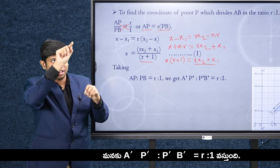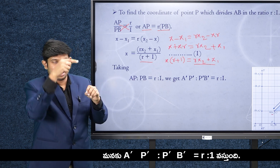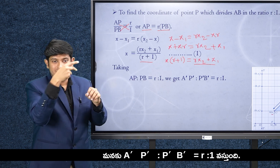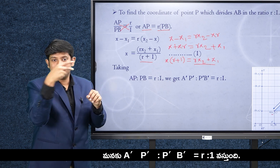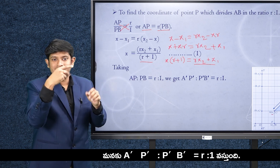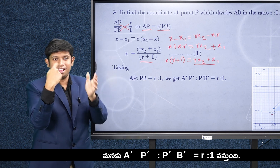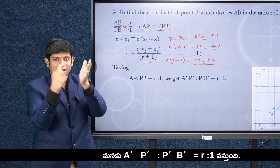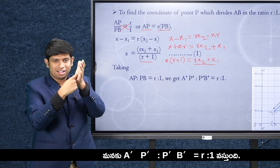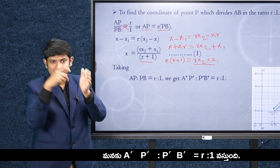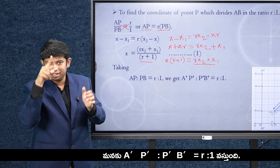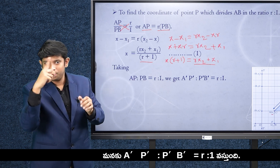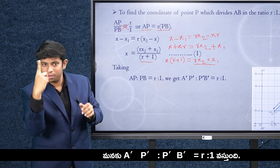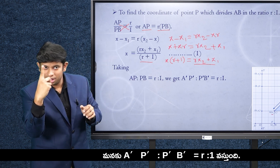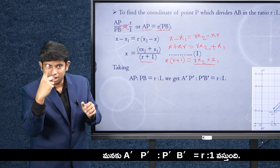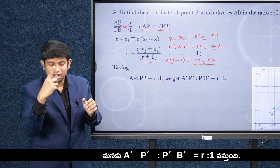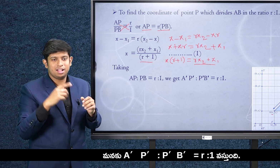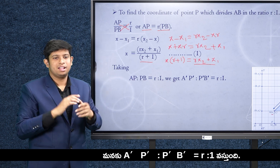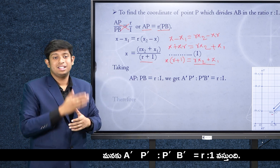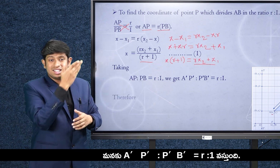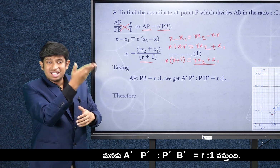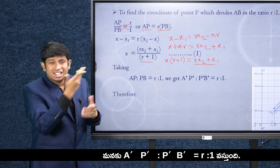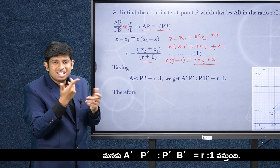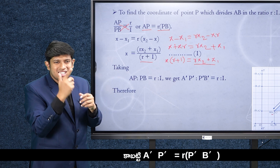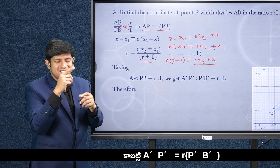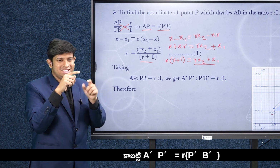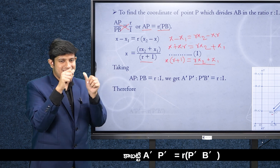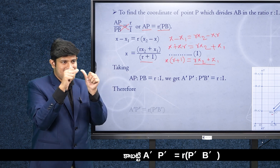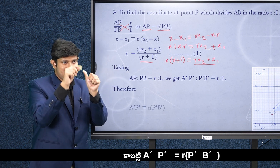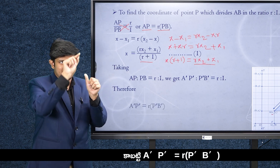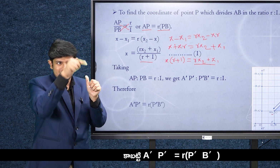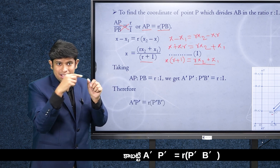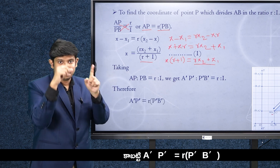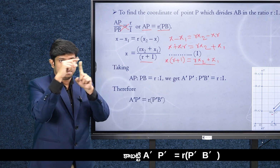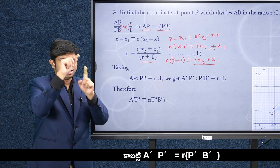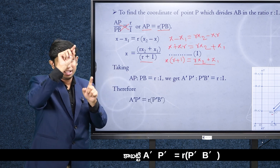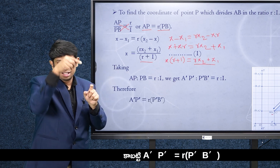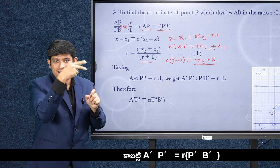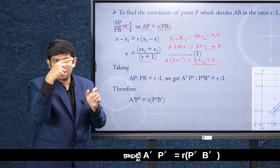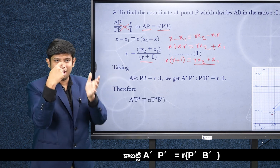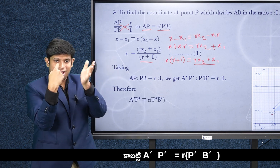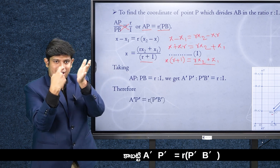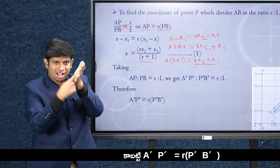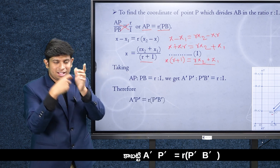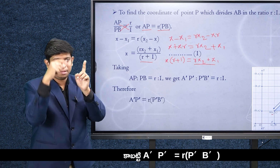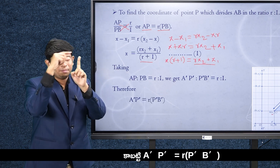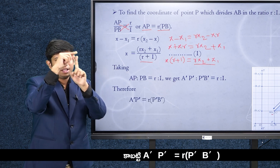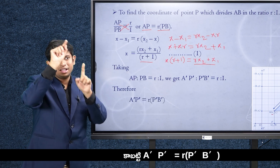= r:1 వస్తుంది కాబట్టి ap =